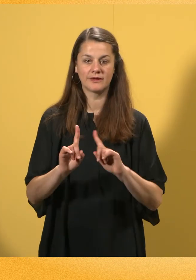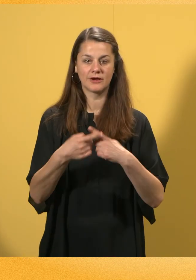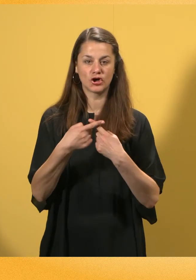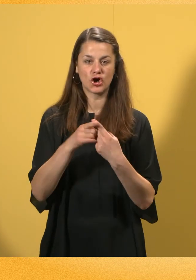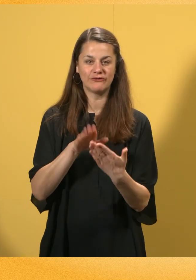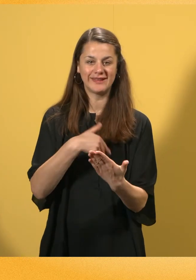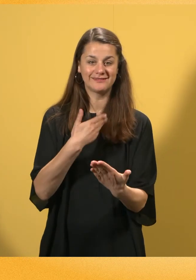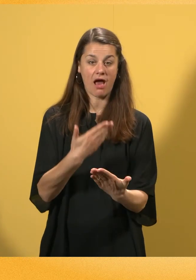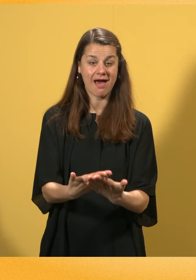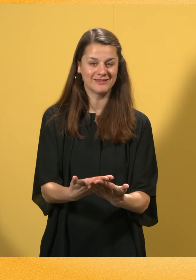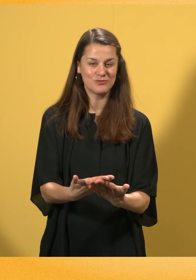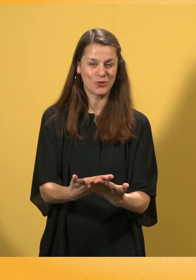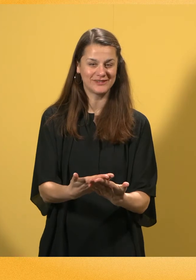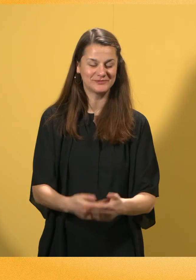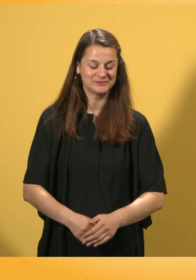Konfliktangebot.